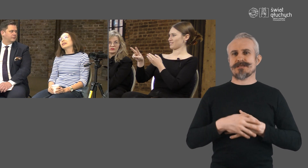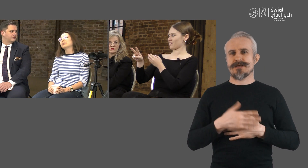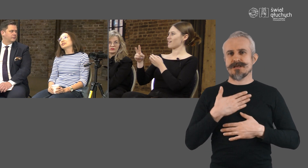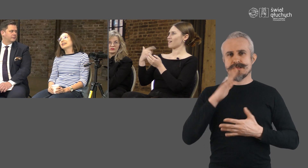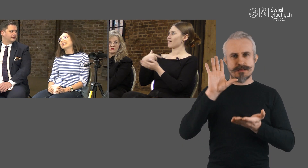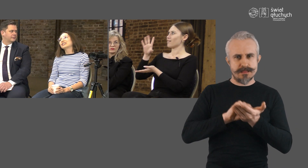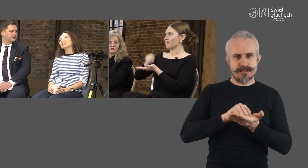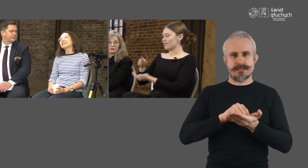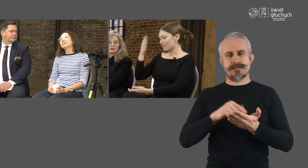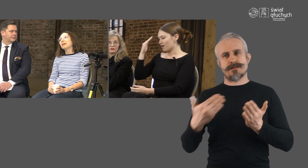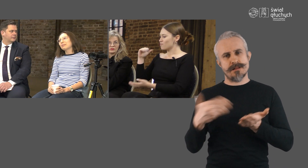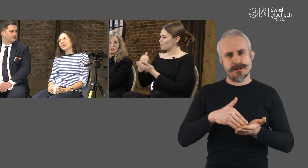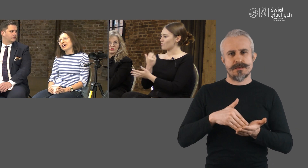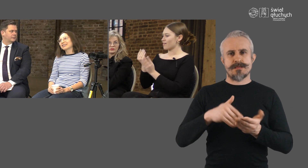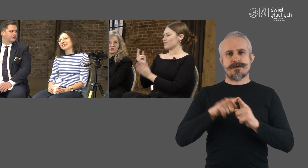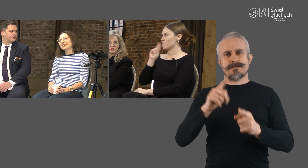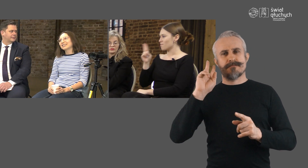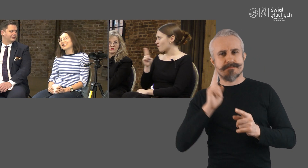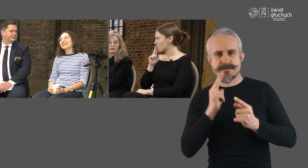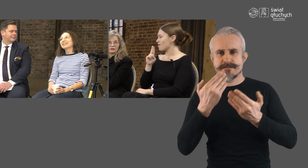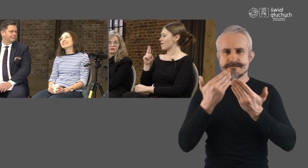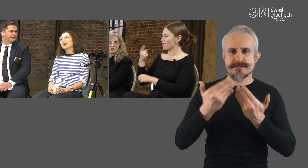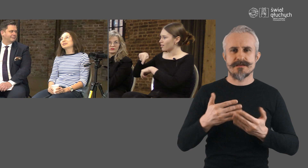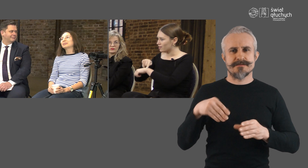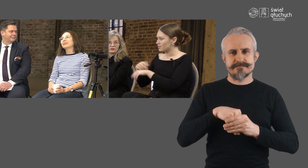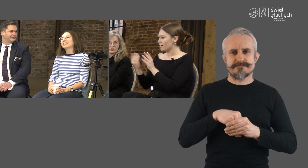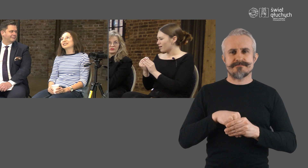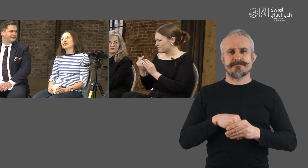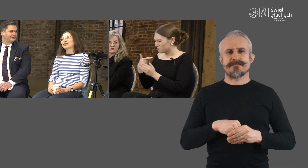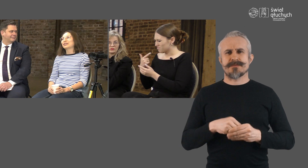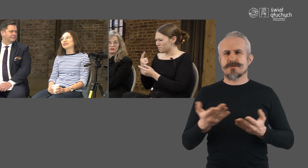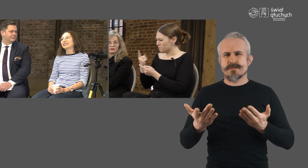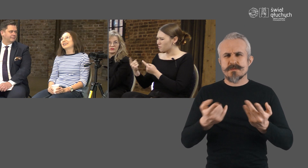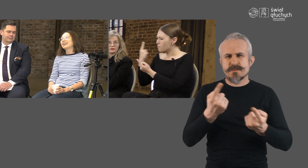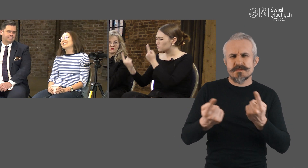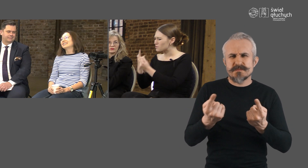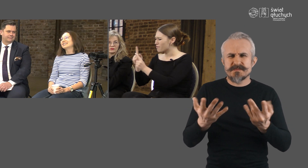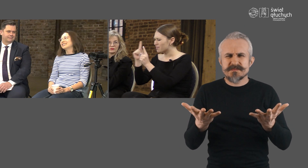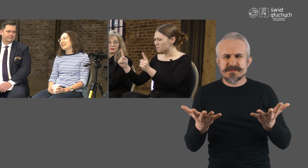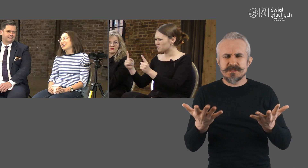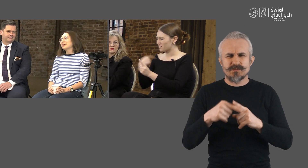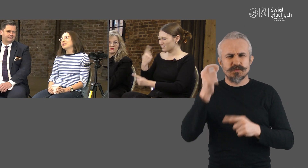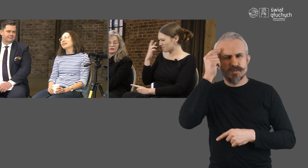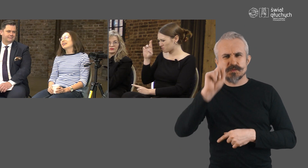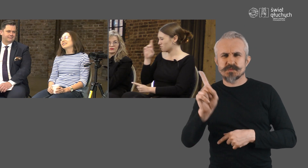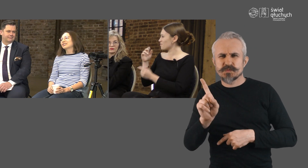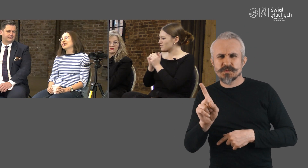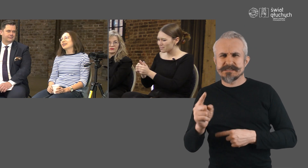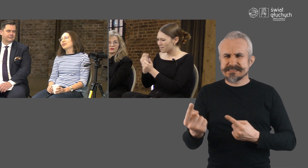znowu będę musiała tyle siedzieć z mamą nad lekcjami, żeby wiedzieć, o co chodzi z